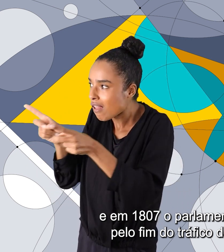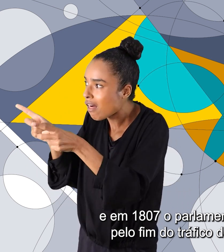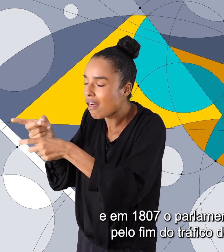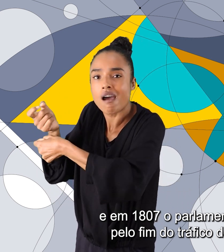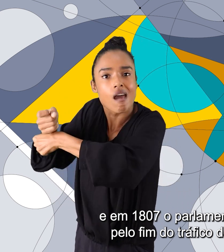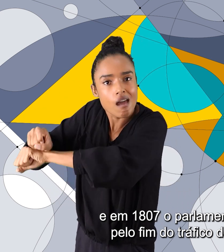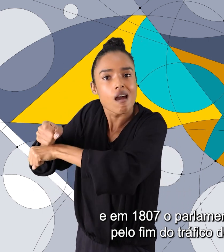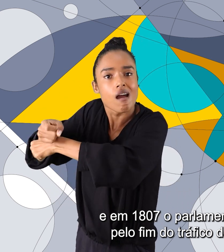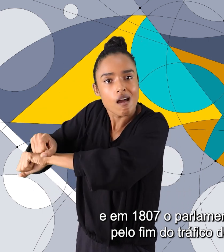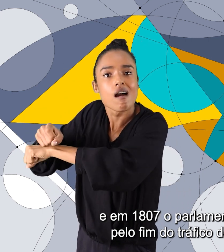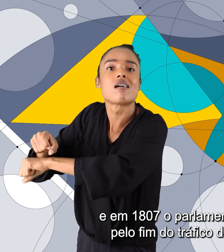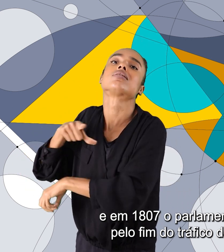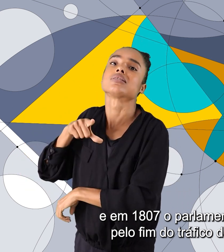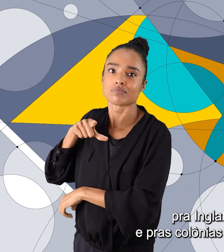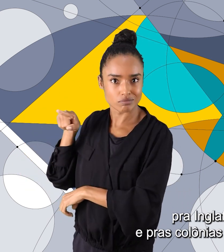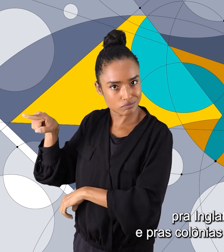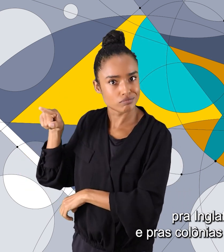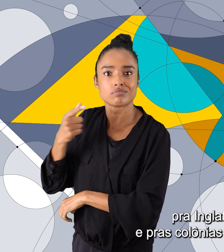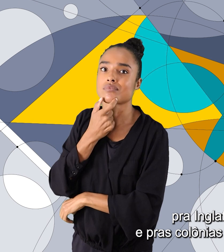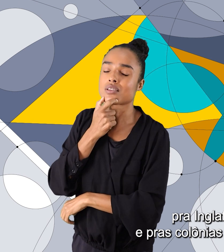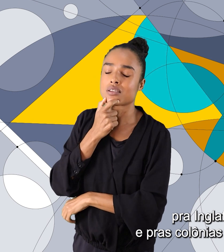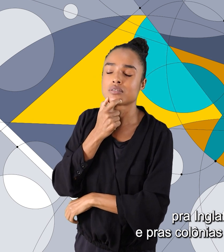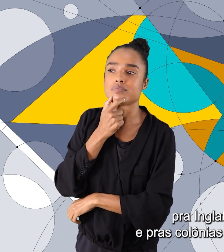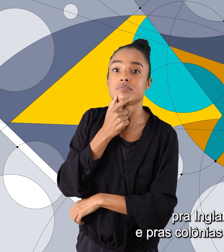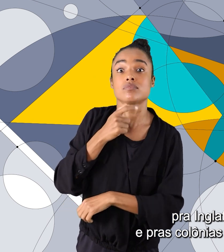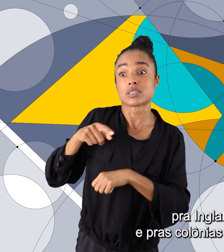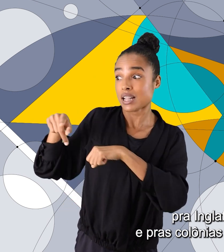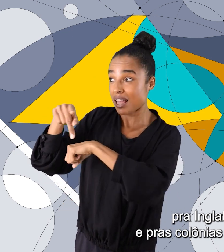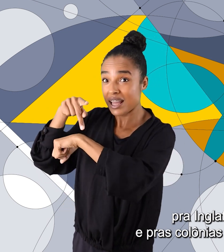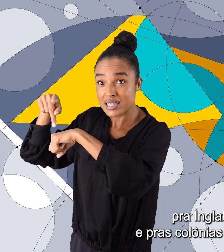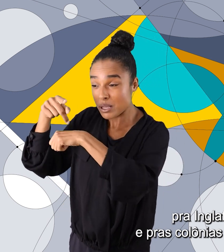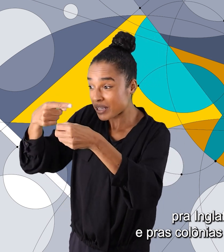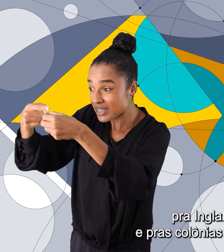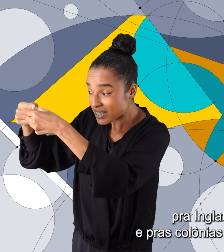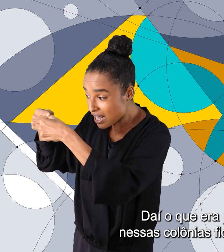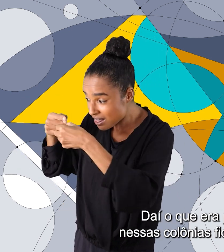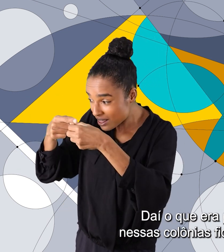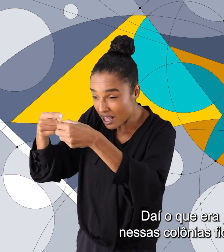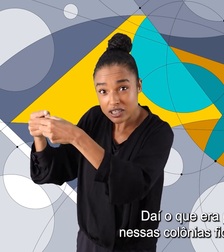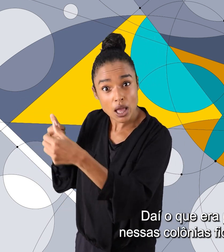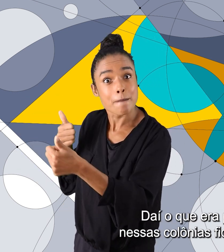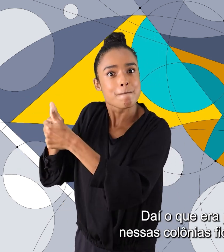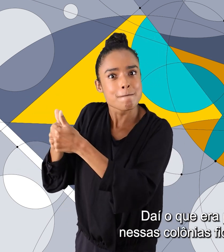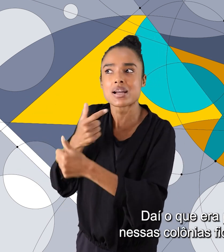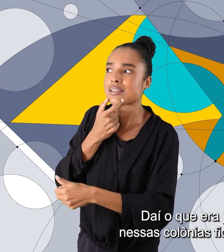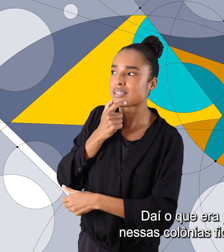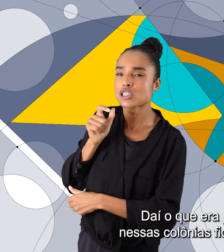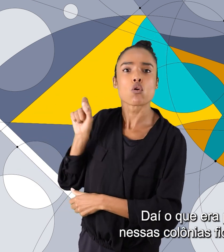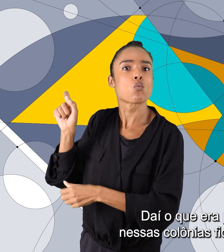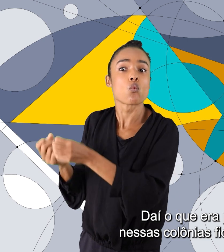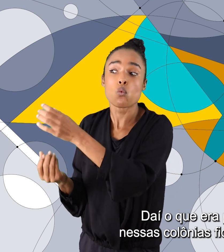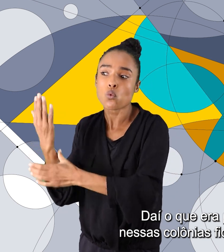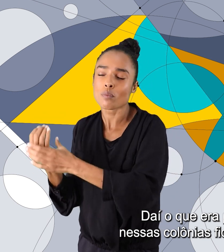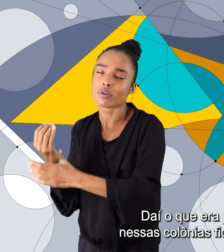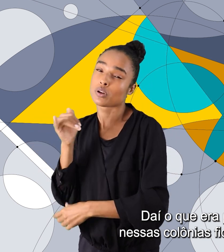decidiu pelo fim do tráfico de escravizados para a Inglaterra e para as colônias britânicas. Daí o que era produzido nessas colônias